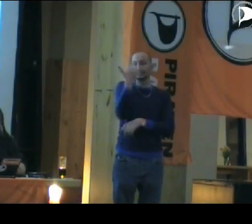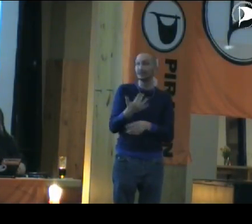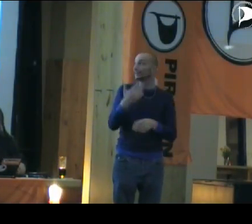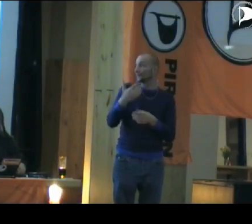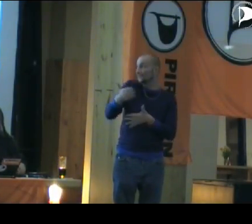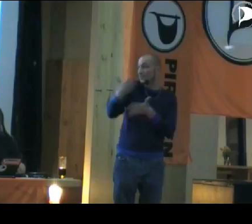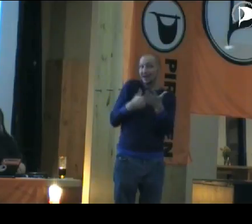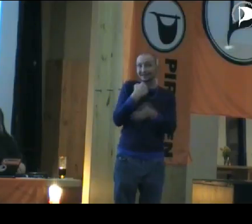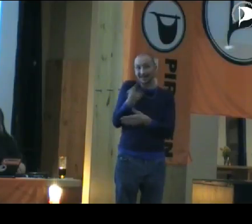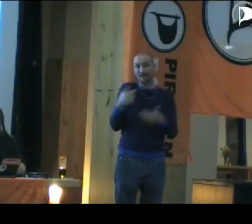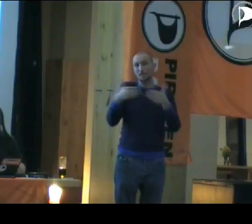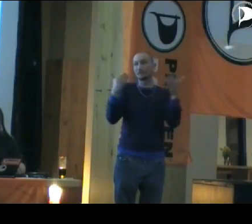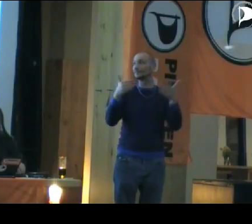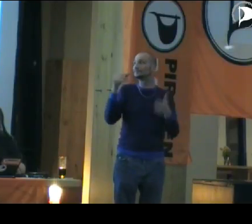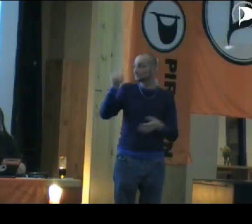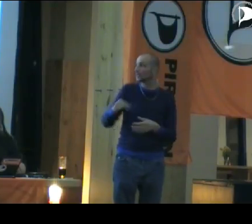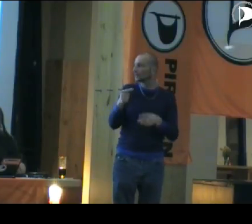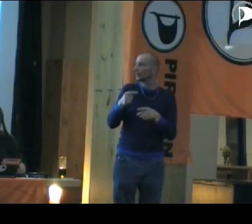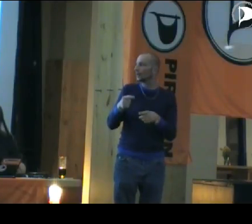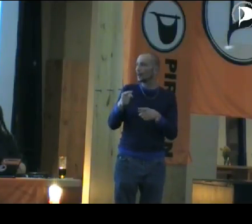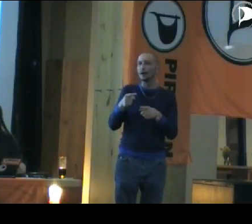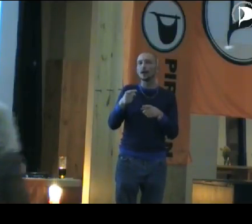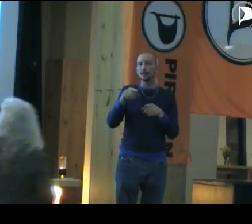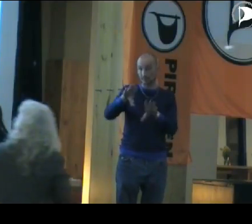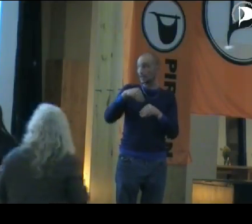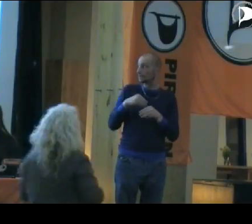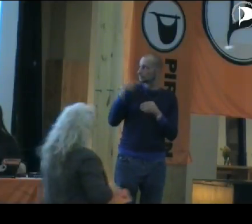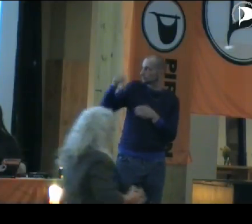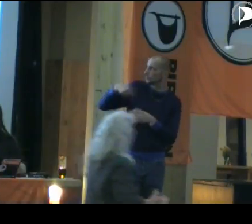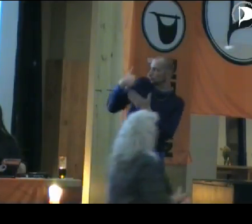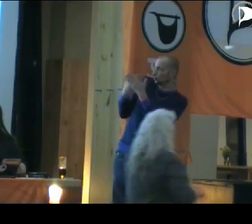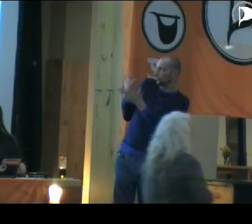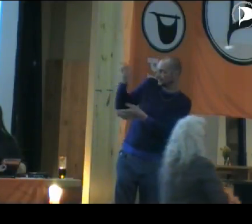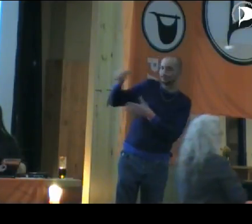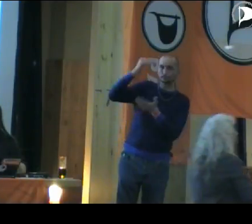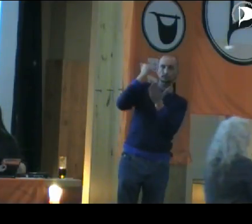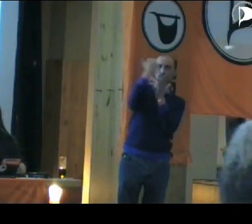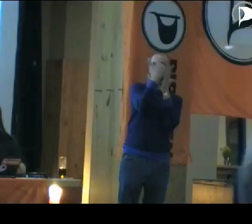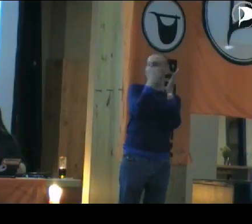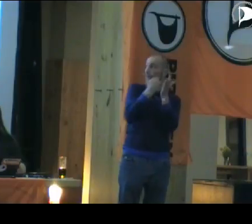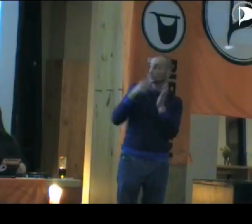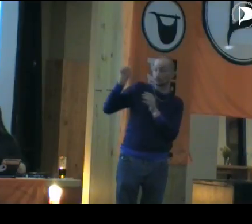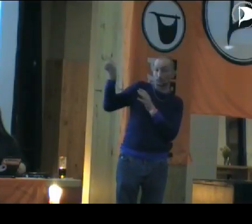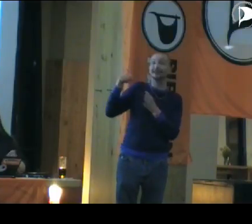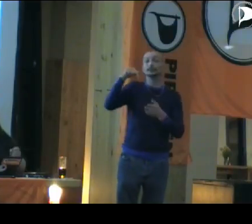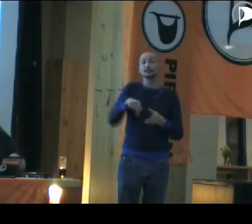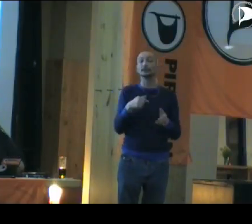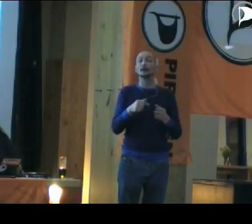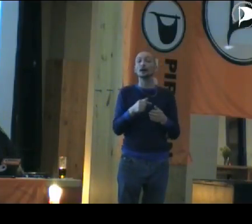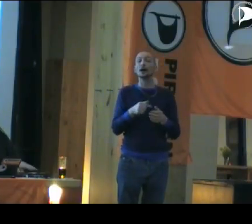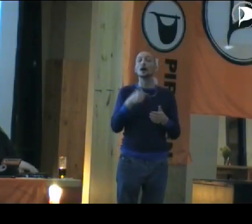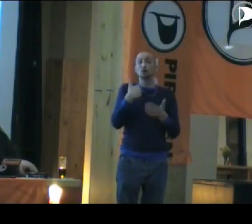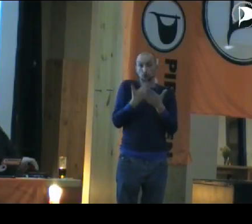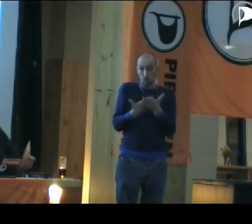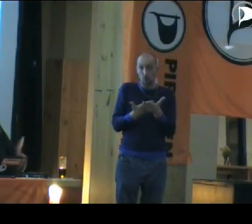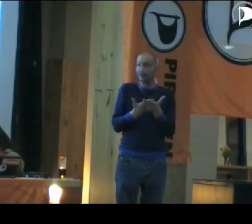erst schlägst du voraus wir nehmen die leute wissen jetzt nicht gut hinein trage wie